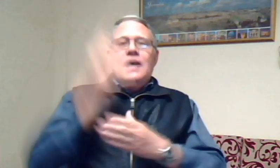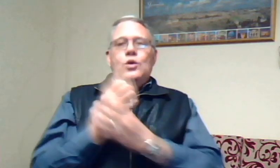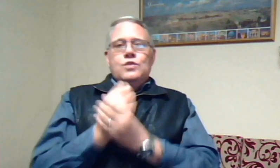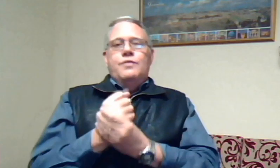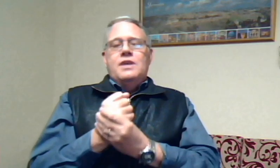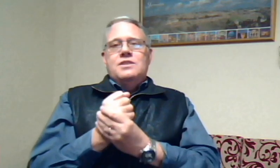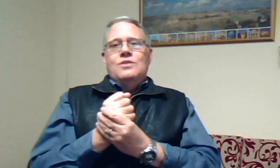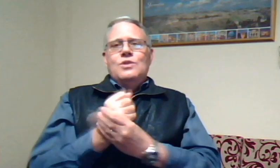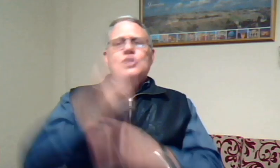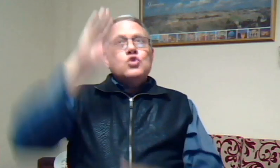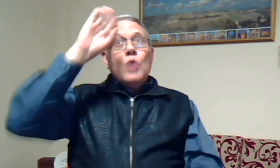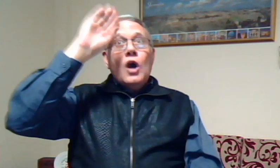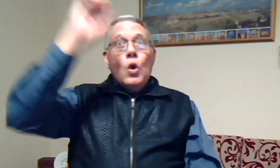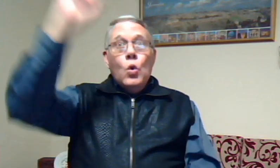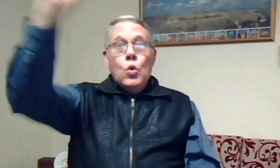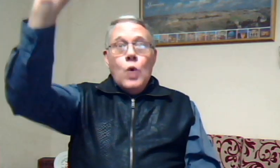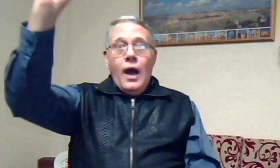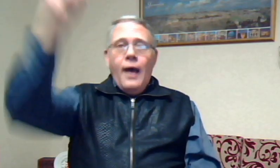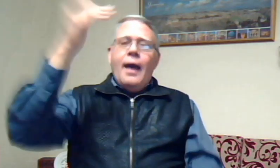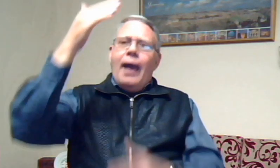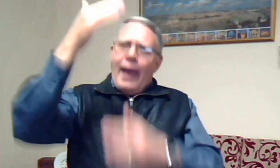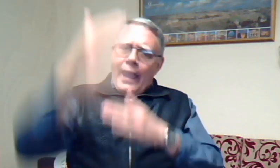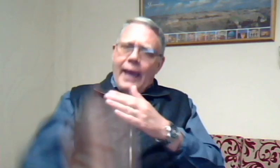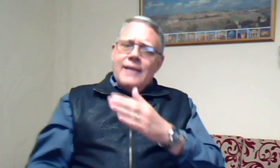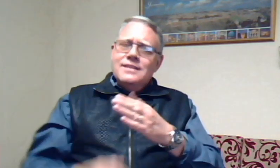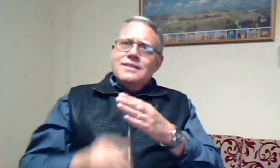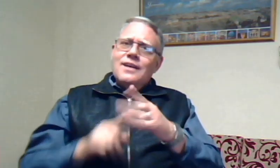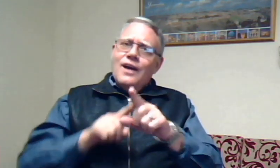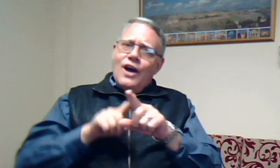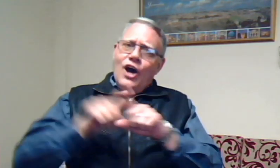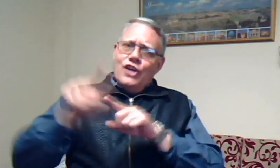ons vas hou so gloe end uit